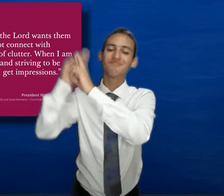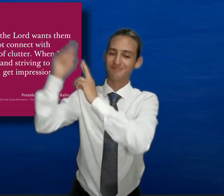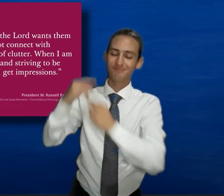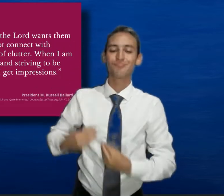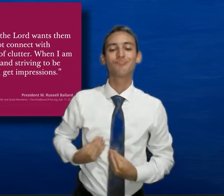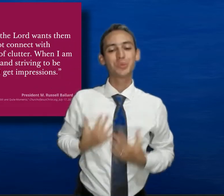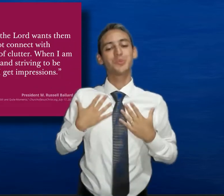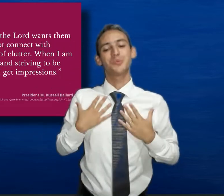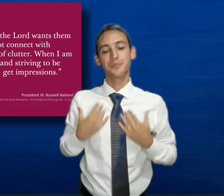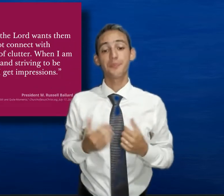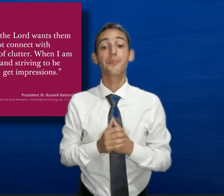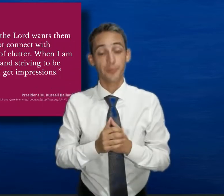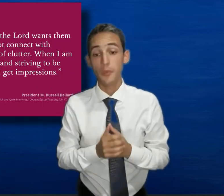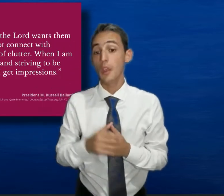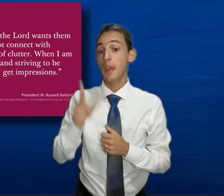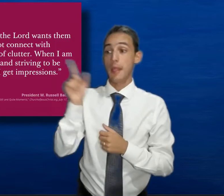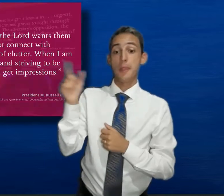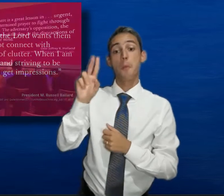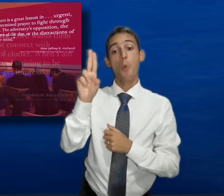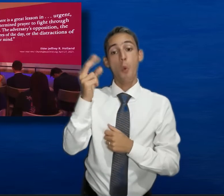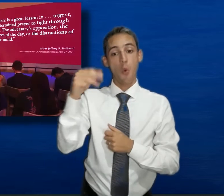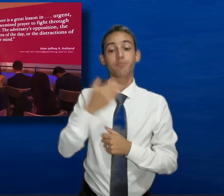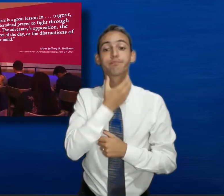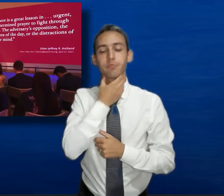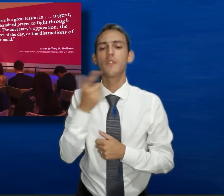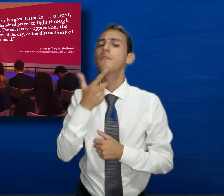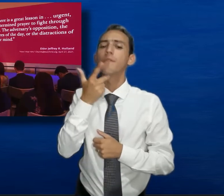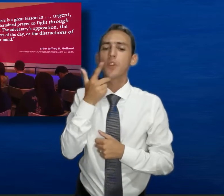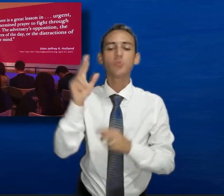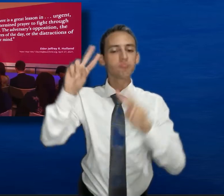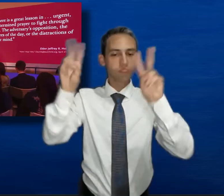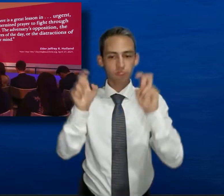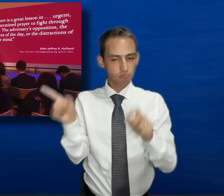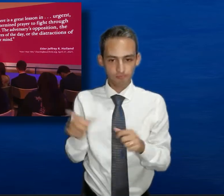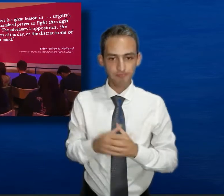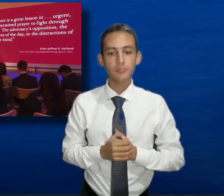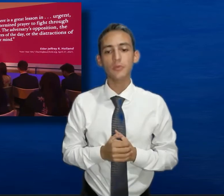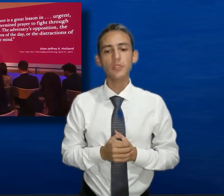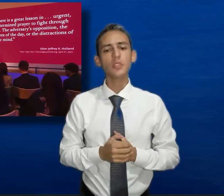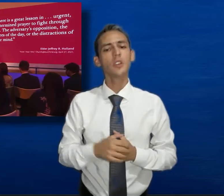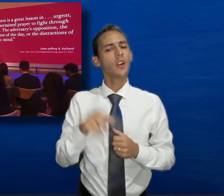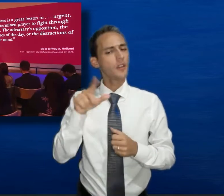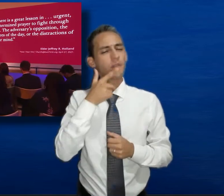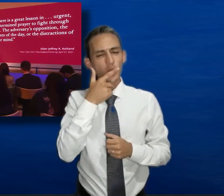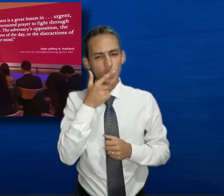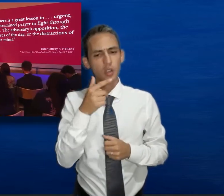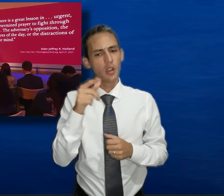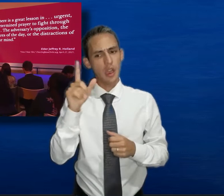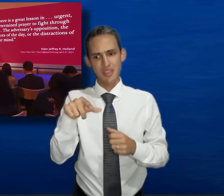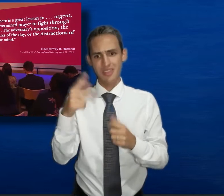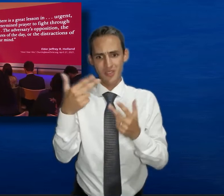é esse o momento em que recebo as impressões. O elder Jeffrey R. Holland fala da oração fervorosa. Ele disse